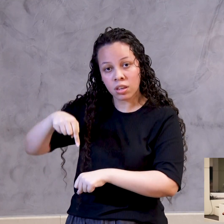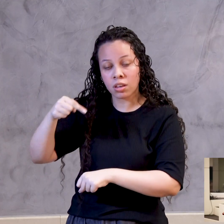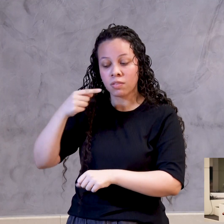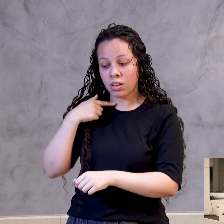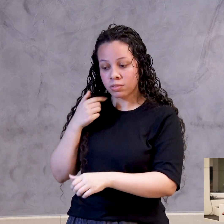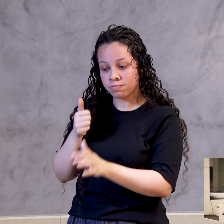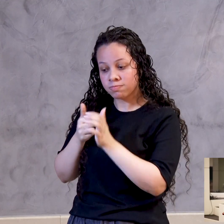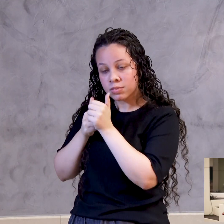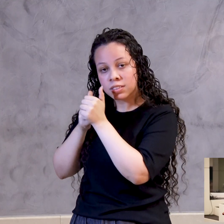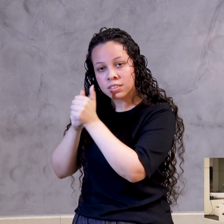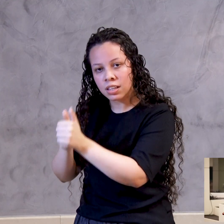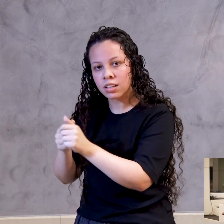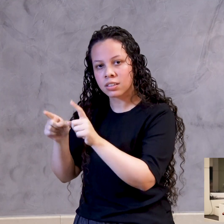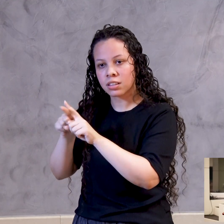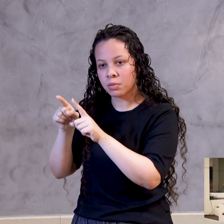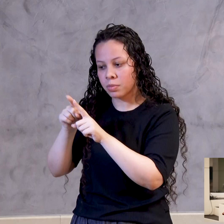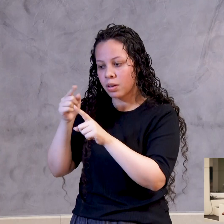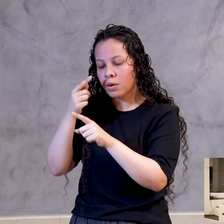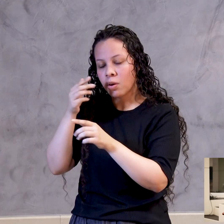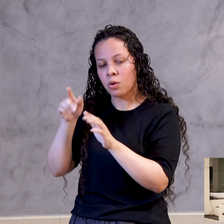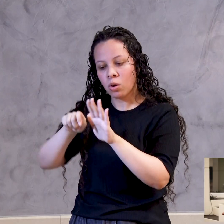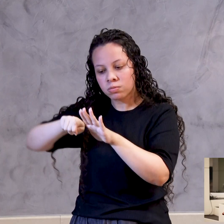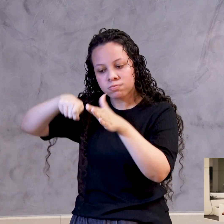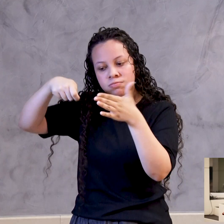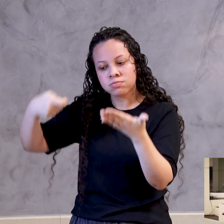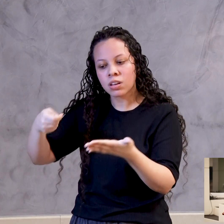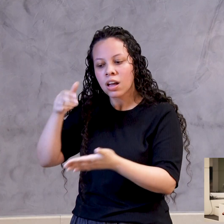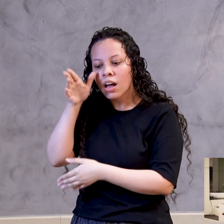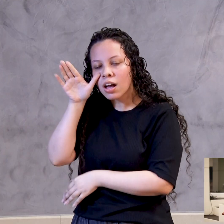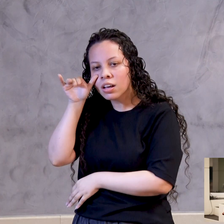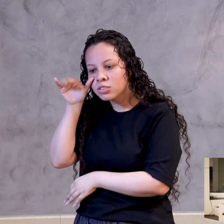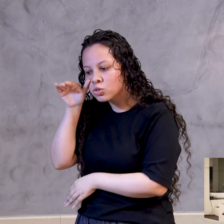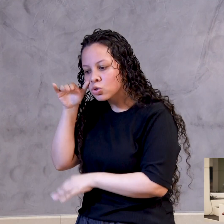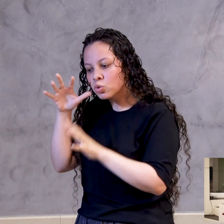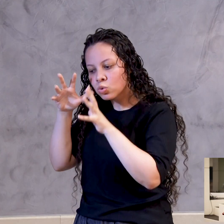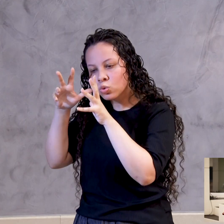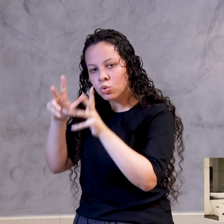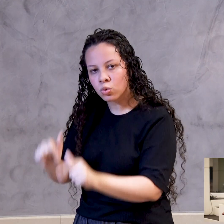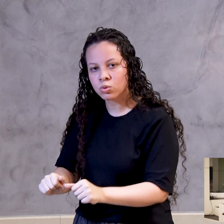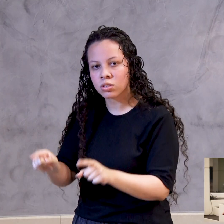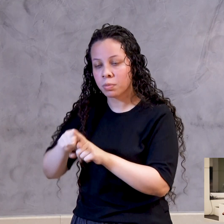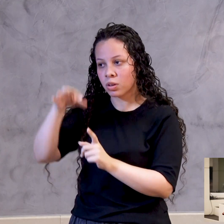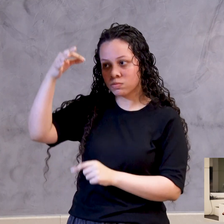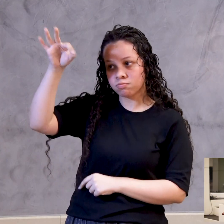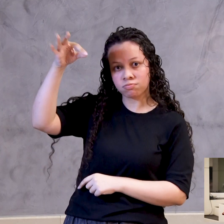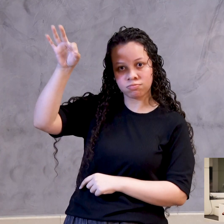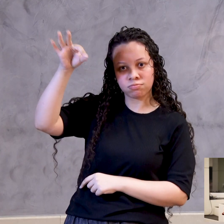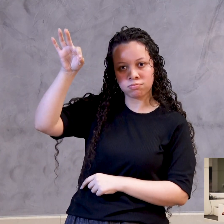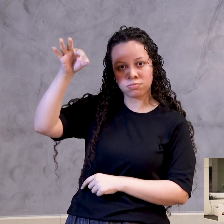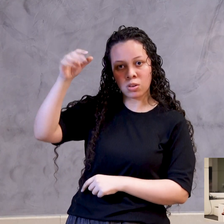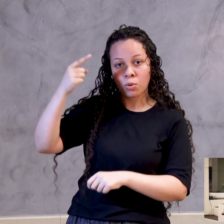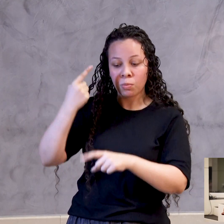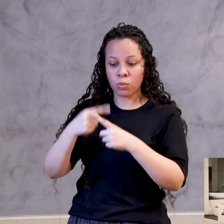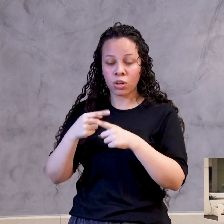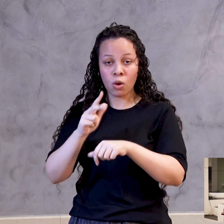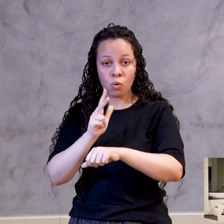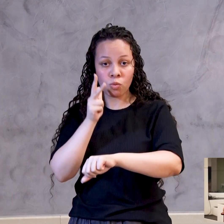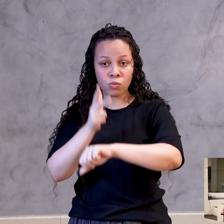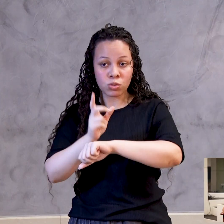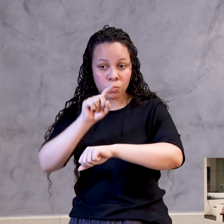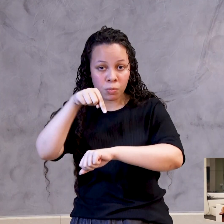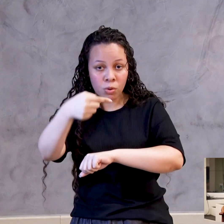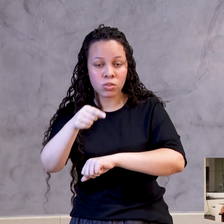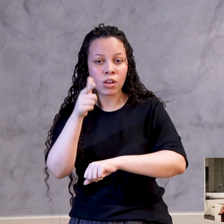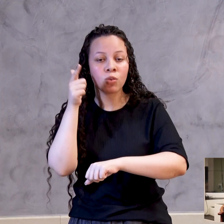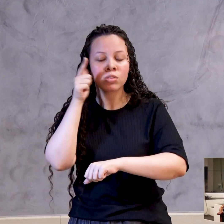as chaves do Evangelho desde o princípio, ative o sininho, porque os próximos vídeos que nós fizemos já chegam de primeira